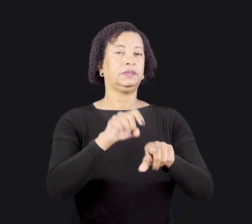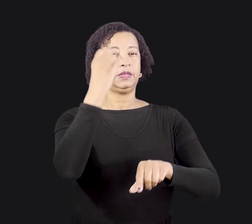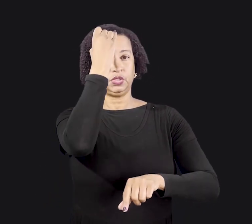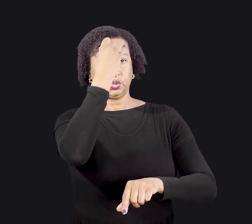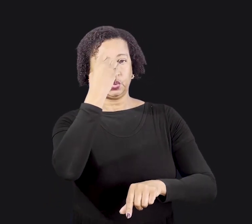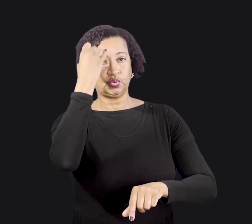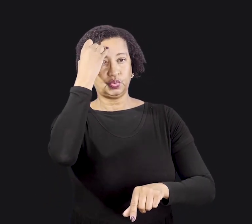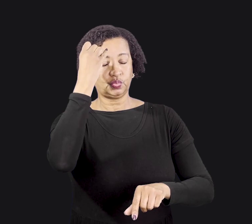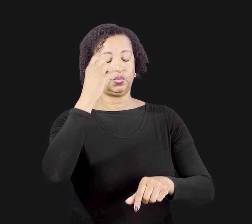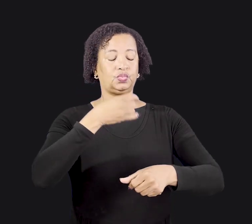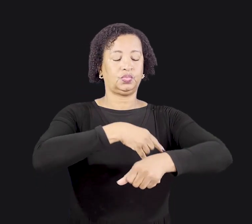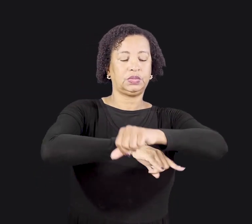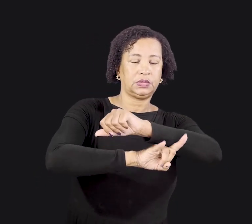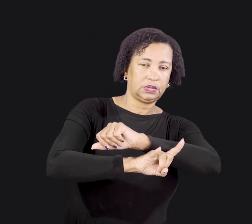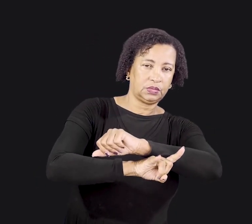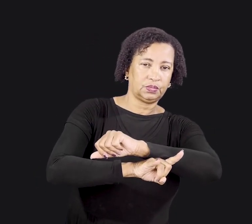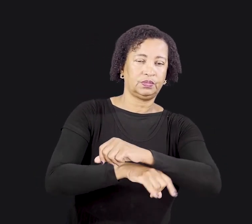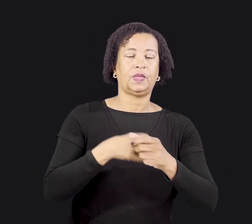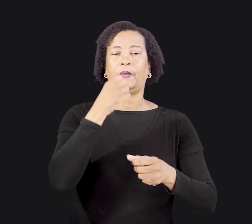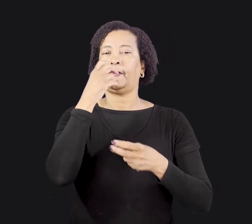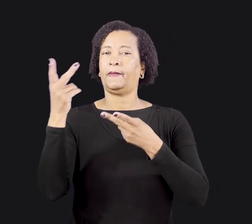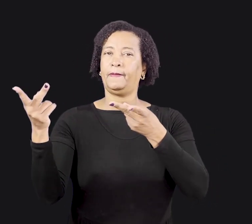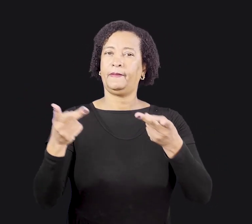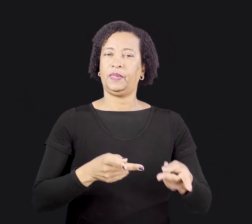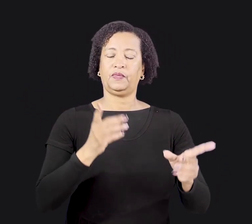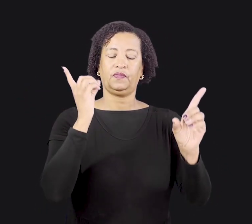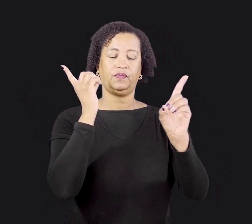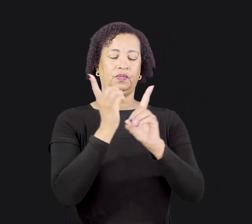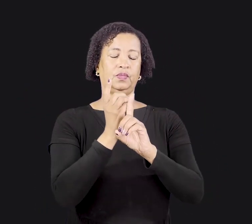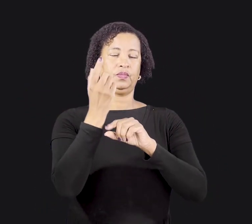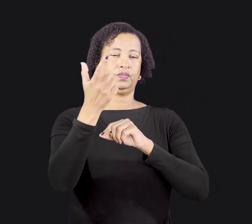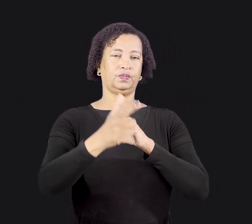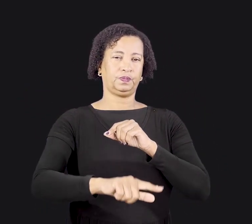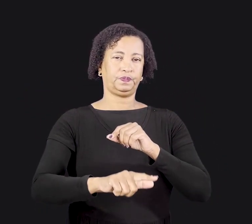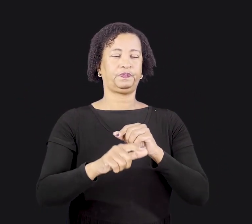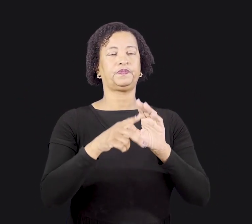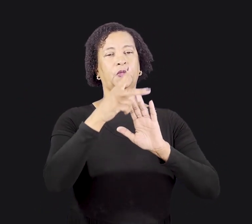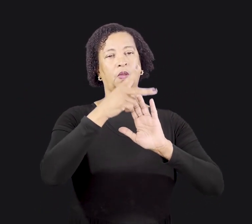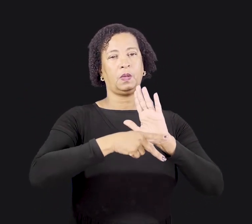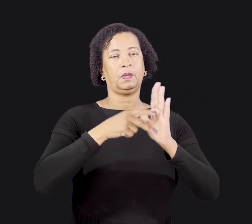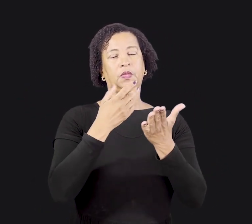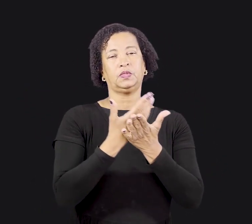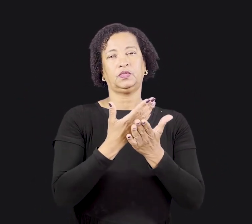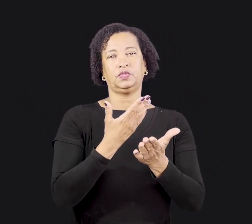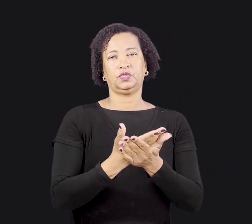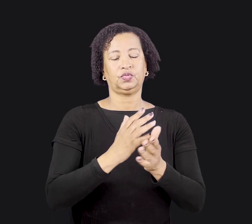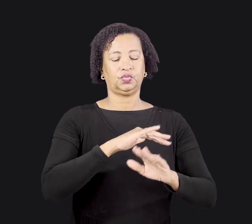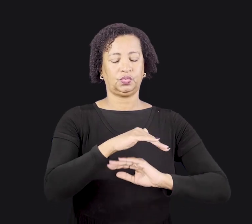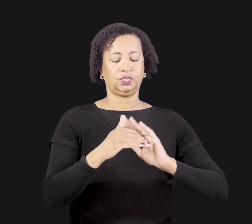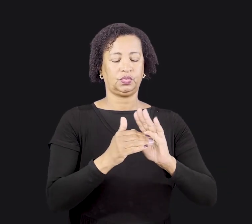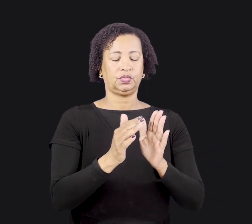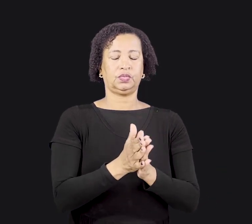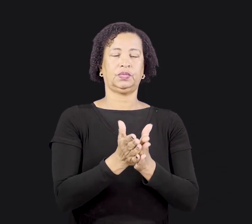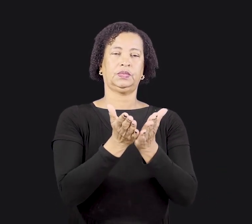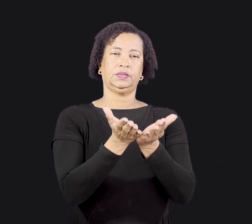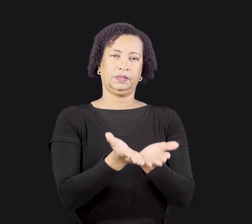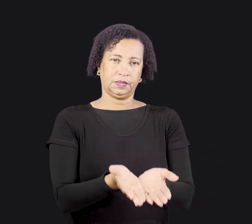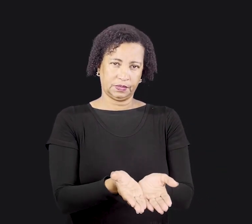traiu. Seja bem-vindo a mais um Encontro com a Palavra, um programa de estudo de toda a Bíblia. Nos